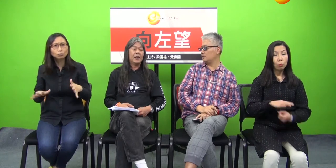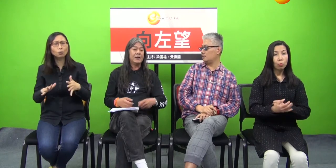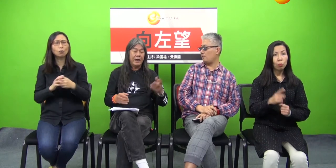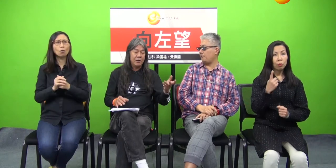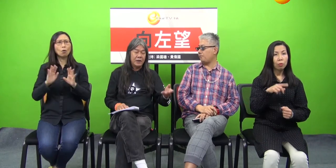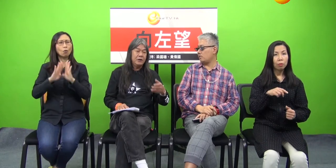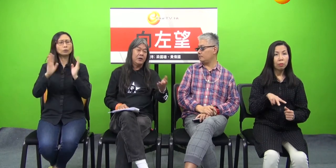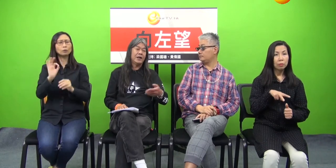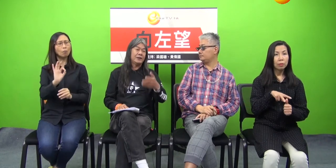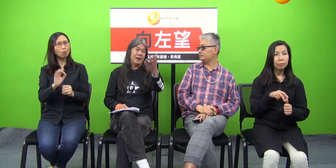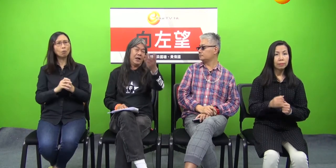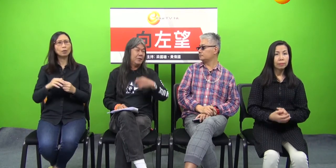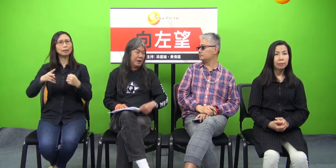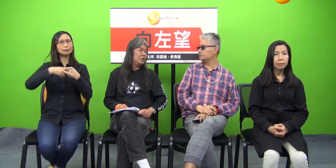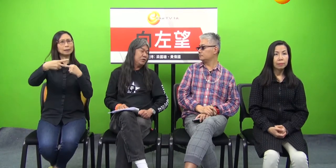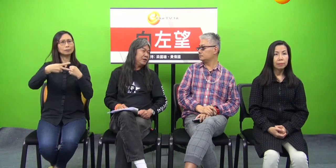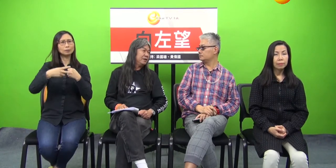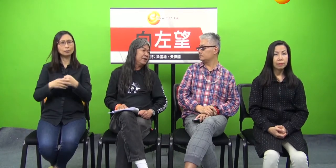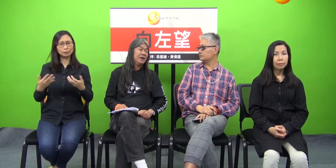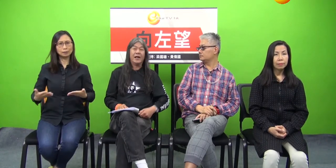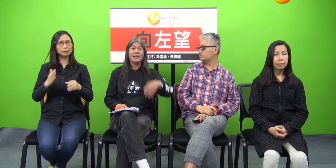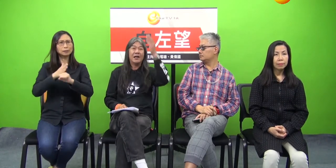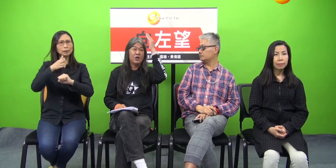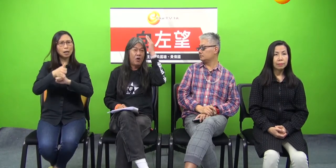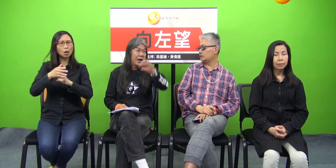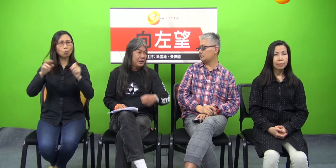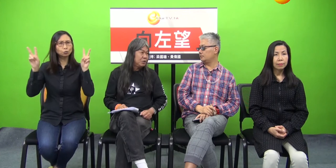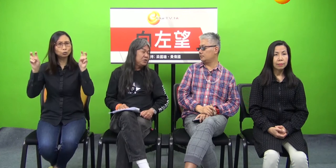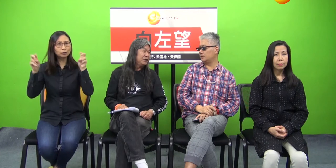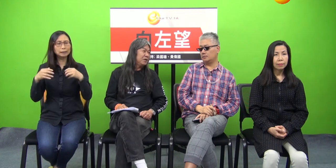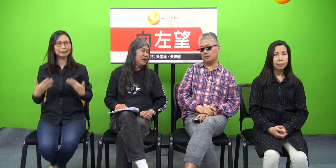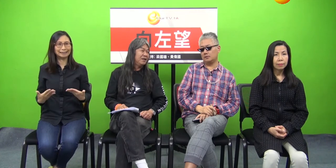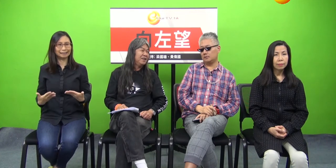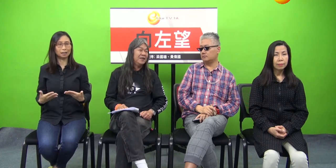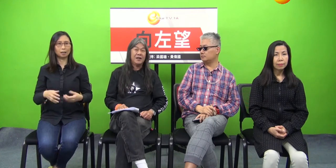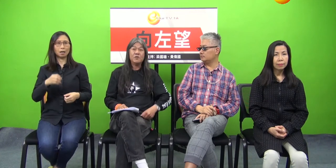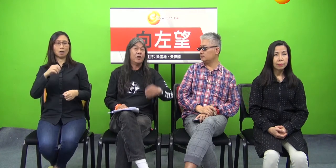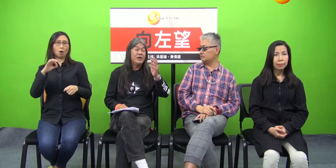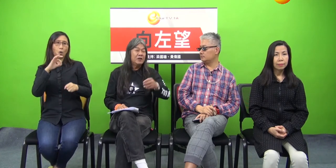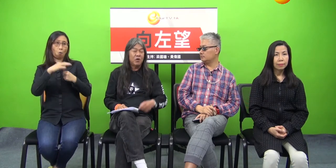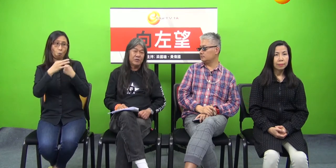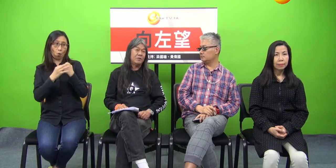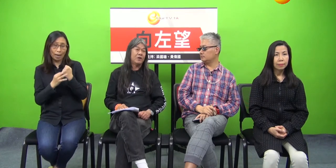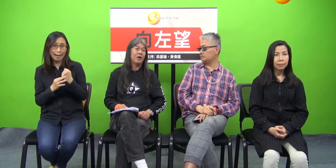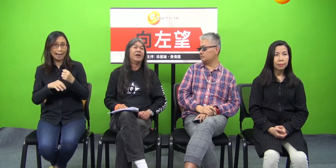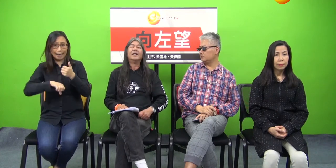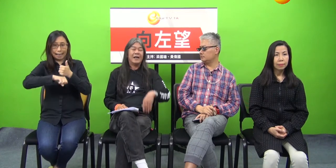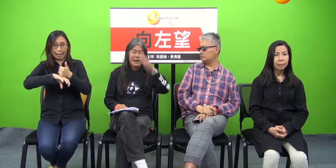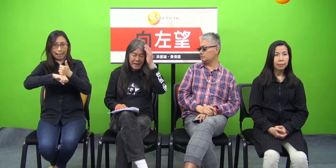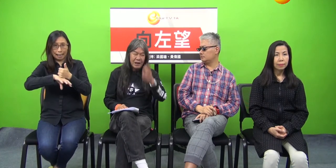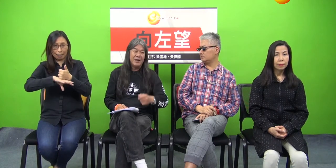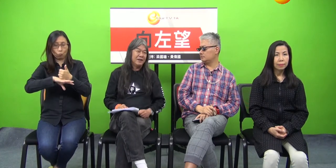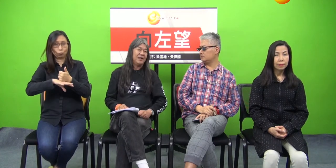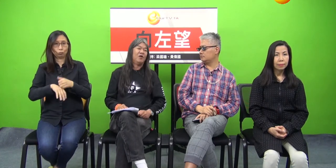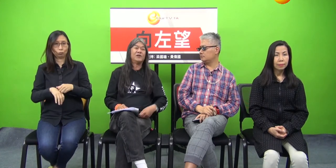简单，第一样第二样，你现在实行是不是社会主义先？你现在实行就是国家资本主义嘛。那所以王振民就说，大家